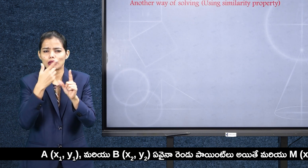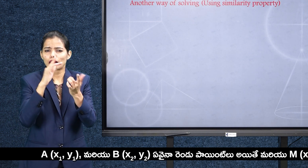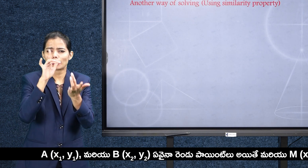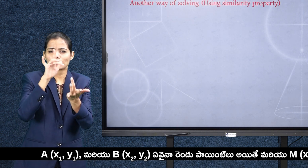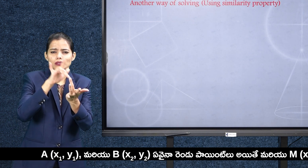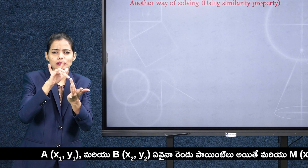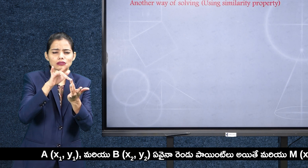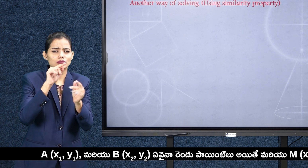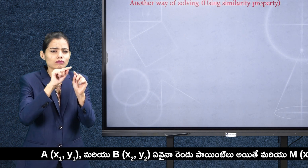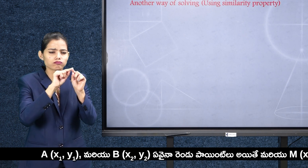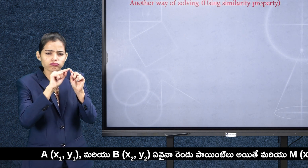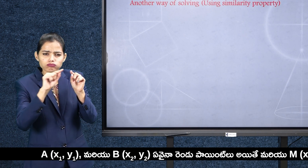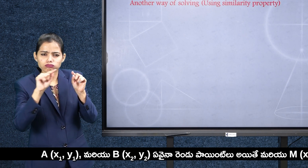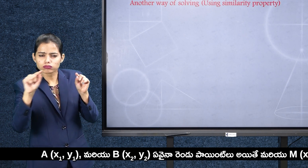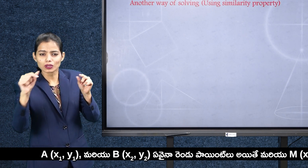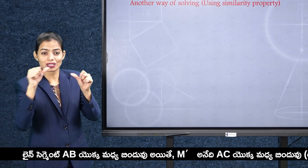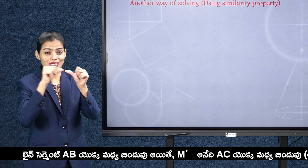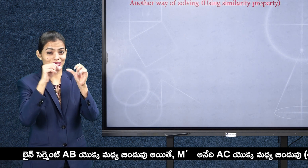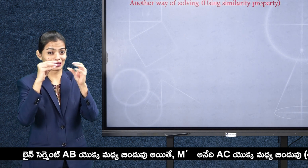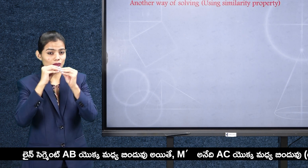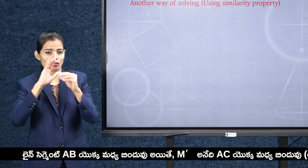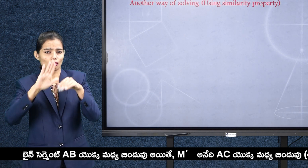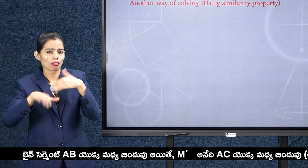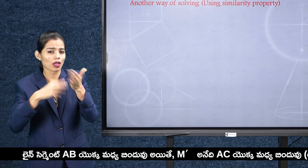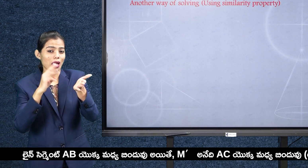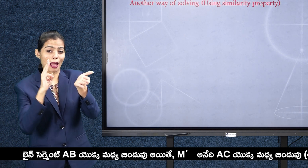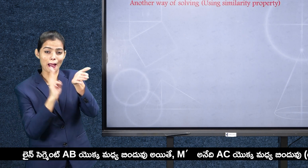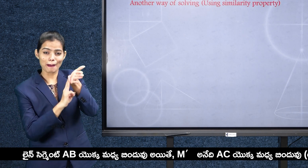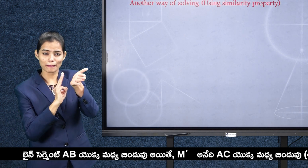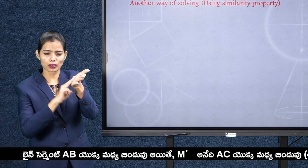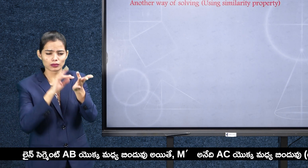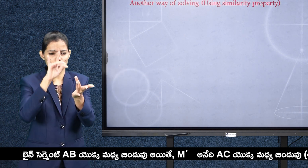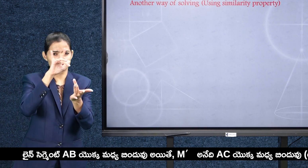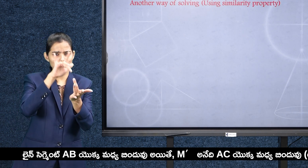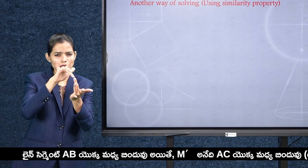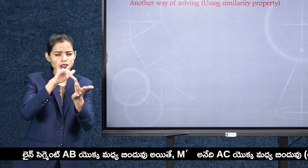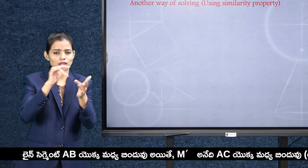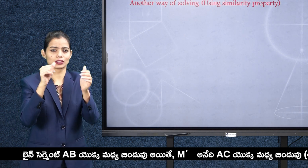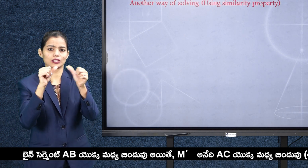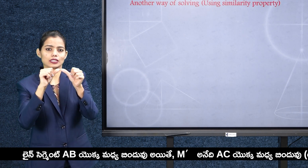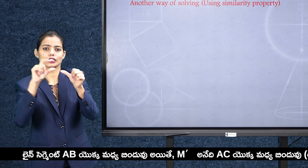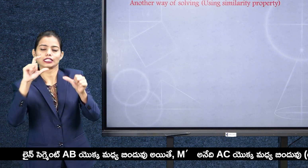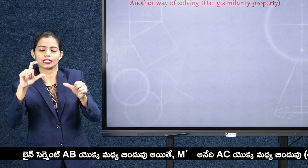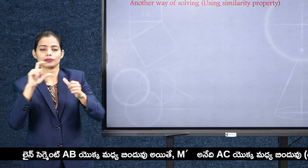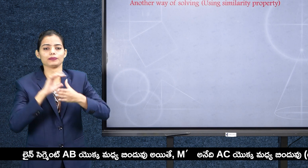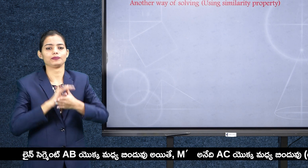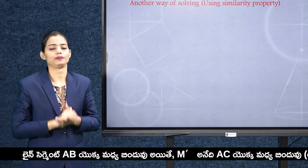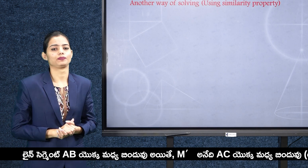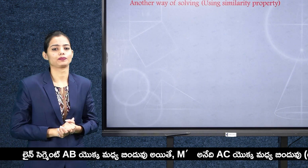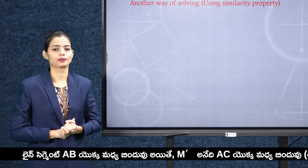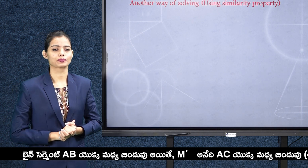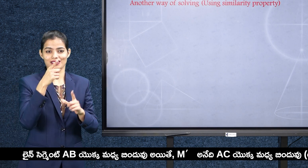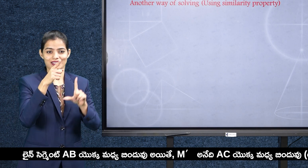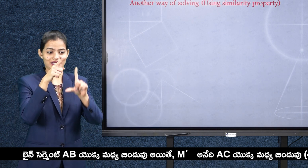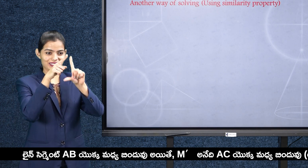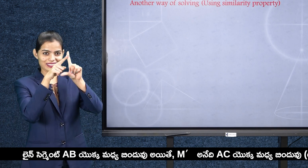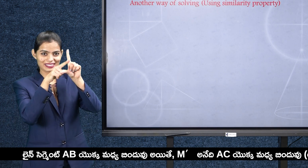x y అనేది లైన్ సెగ్మెంట్ AB యొక్క మధ్య బిందువు అయితే M అనేది